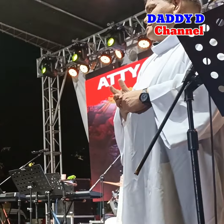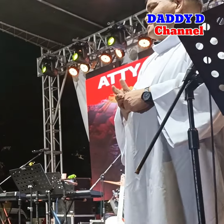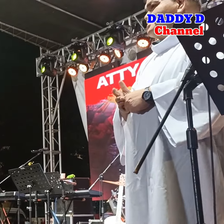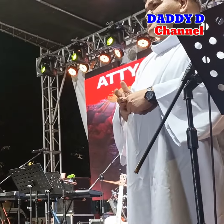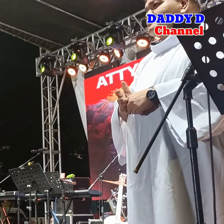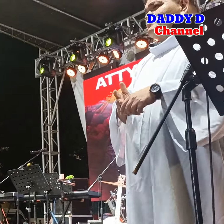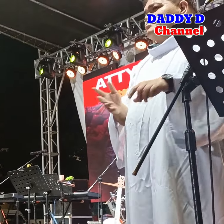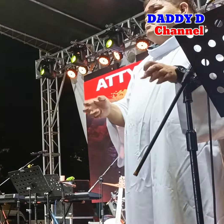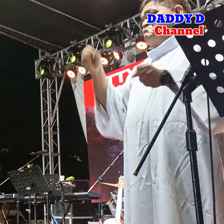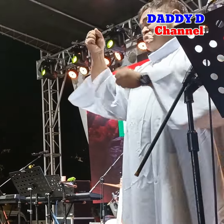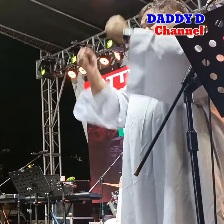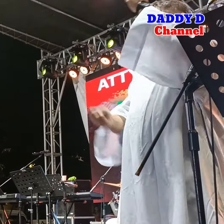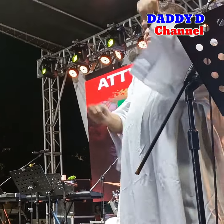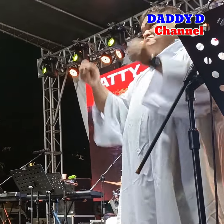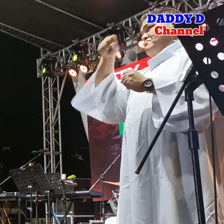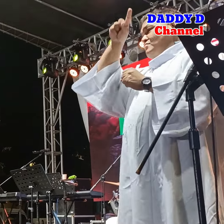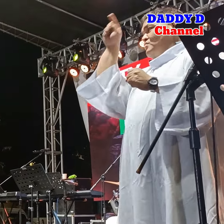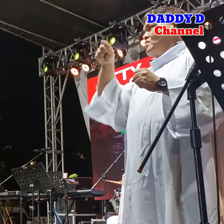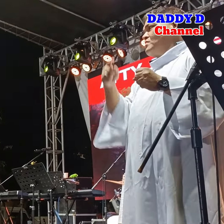Nasaan na si driver?